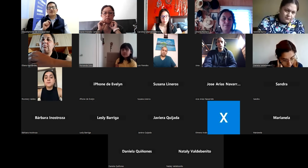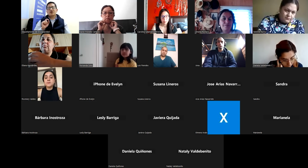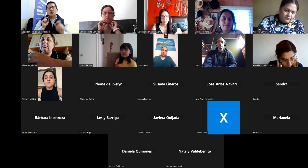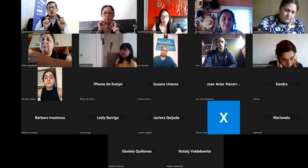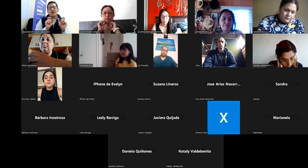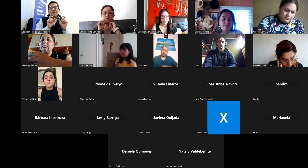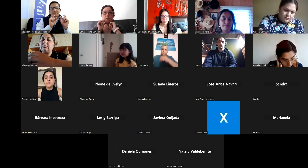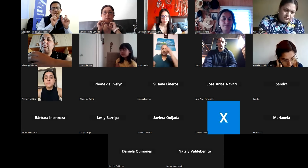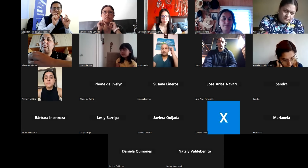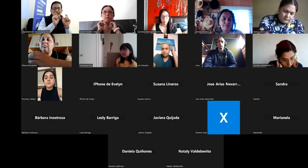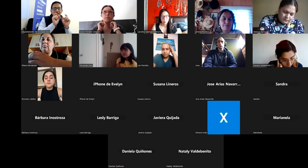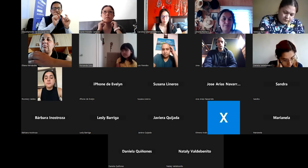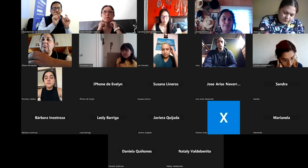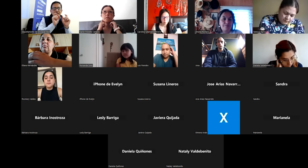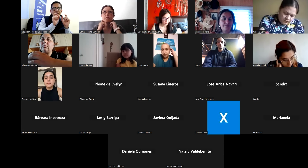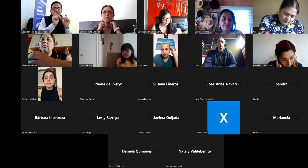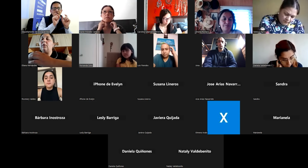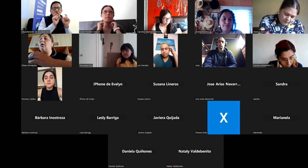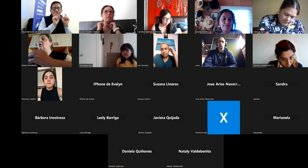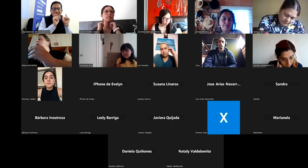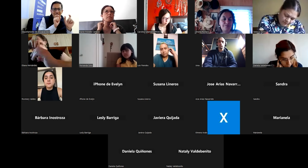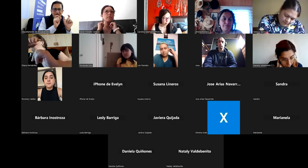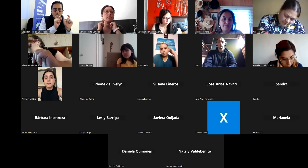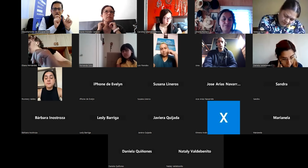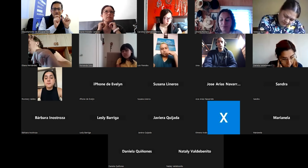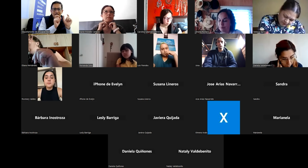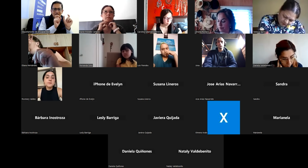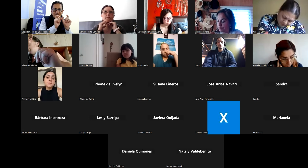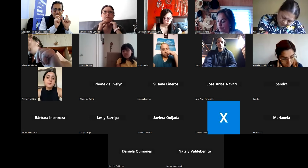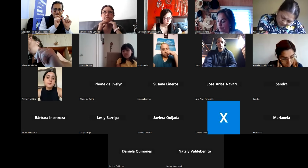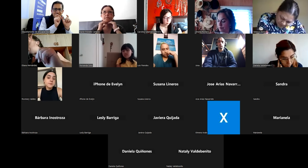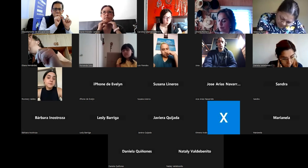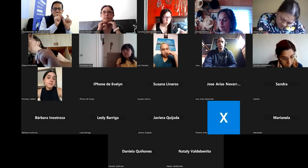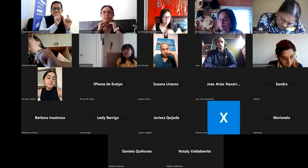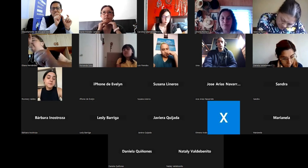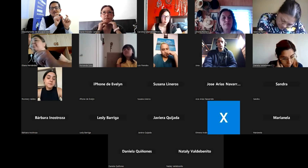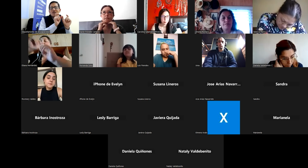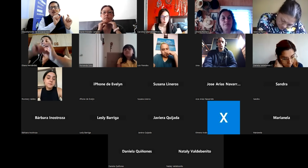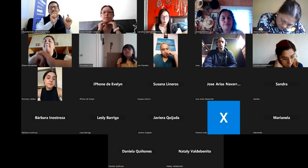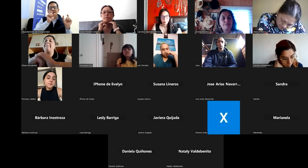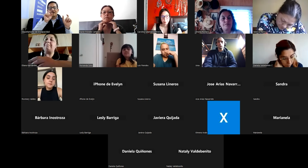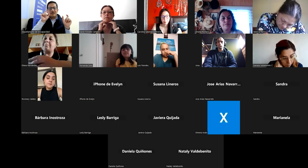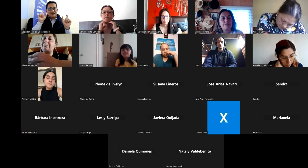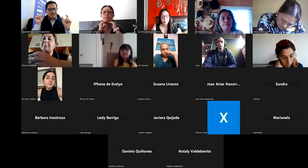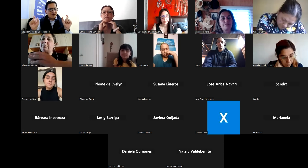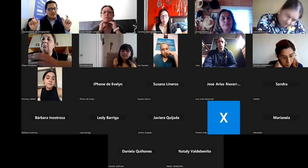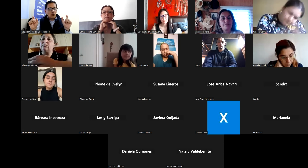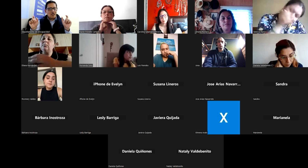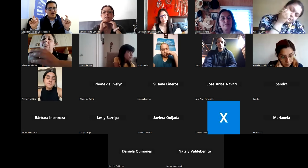no todas las una palabra o una frase en señas no siempre va a ser igual exactamente igual